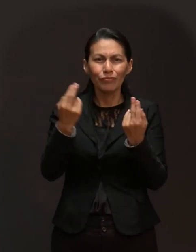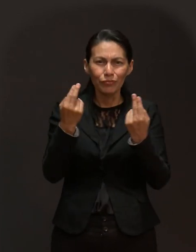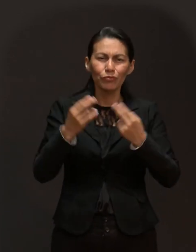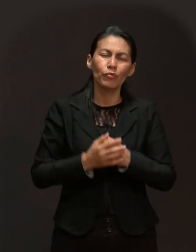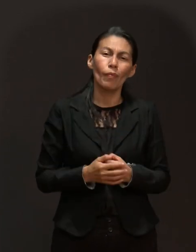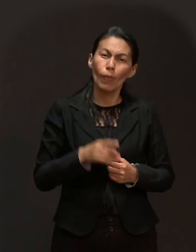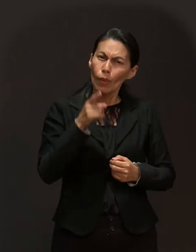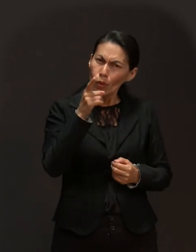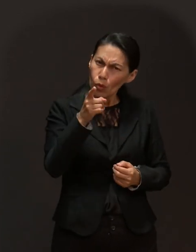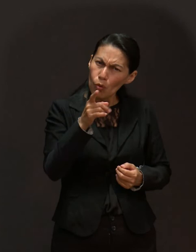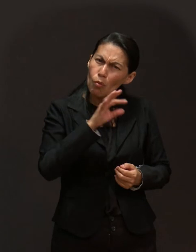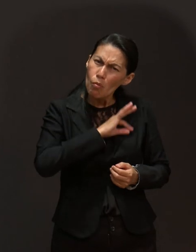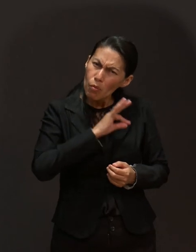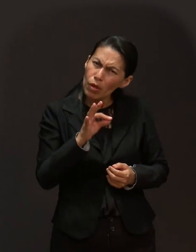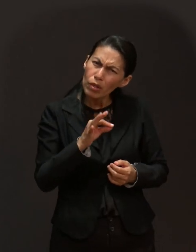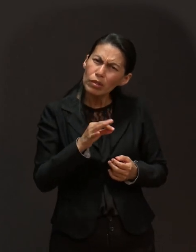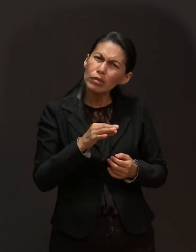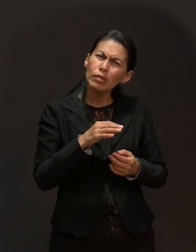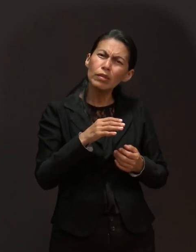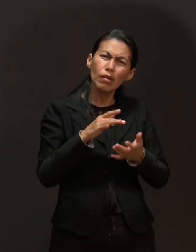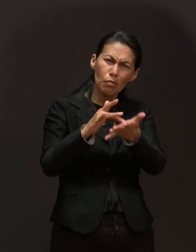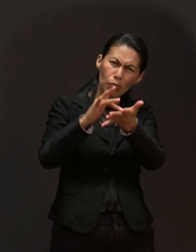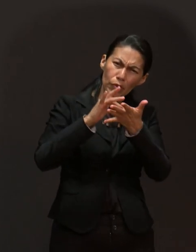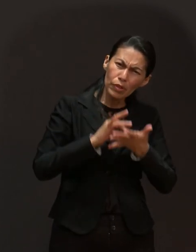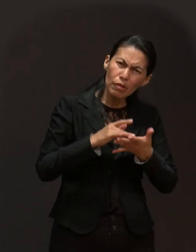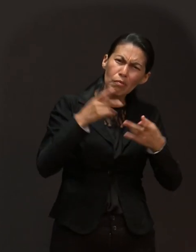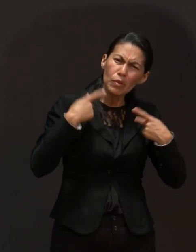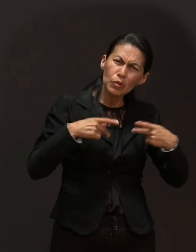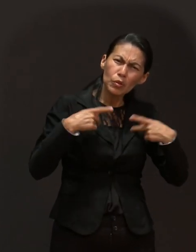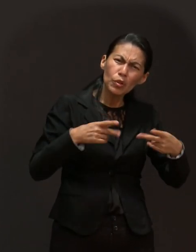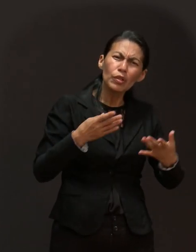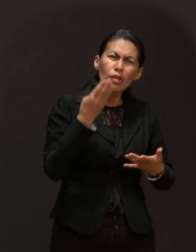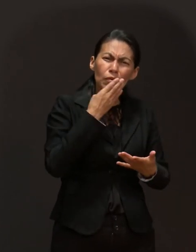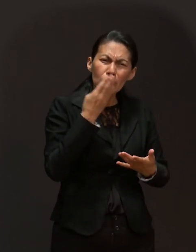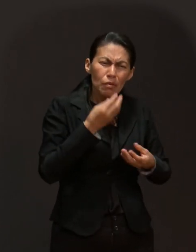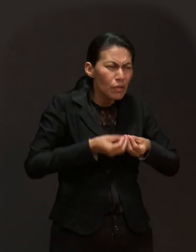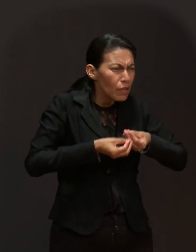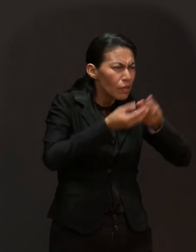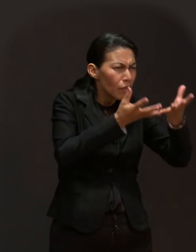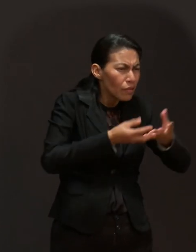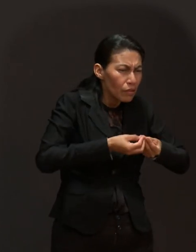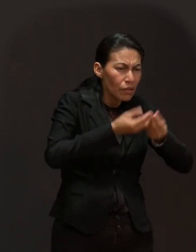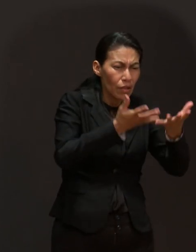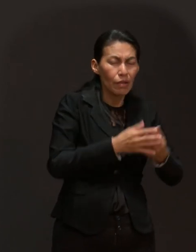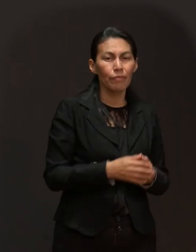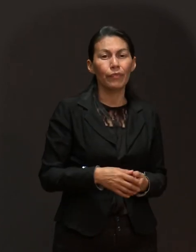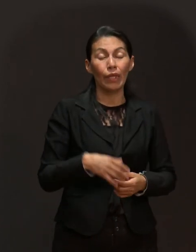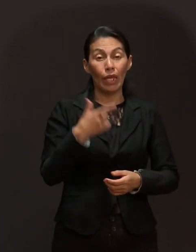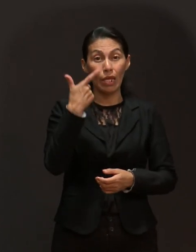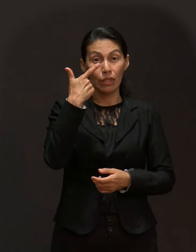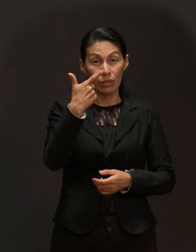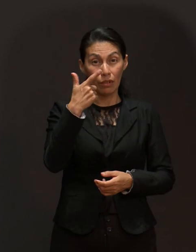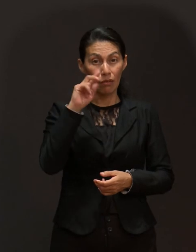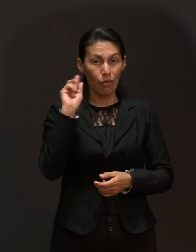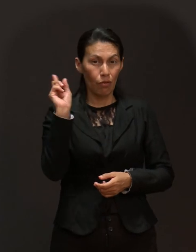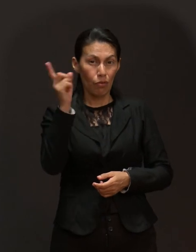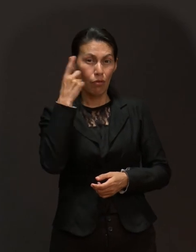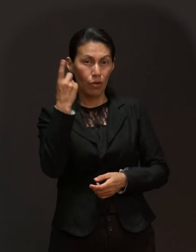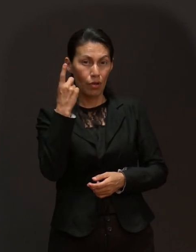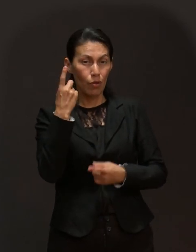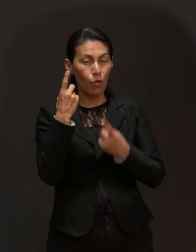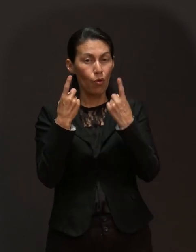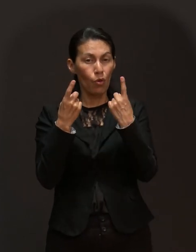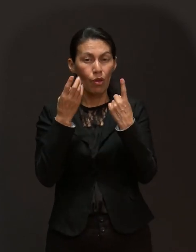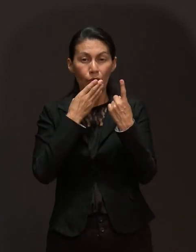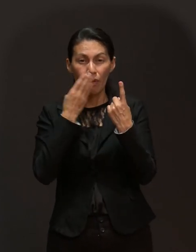agente Que pueda enviar Biblias a Ucrania Por cada Biblia son 7 dólares